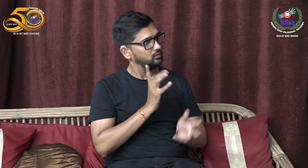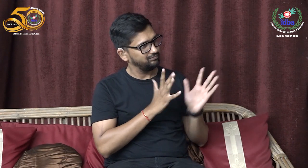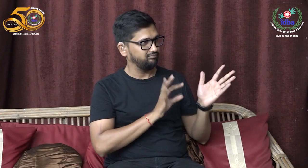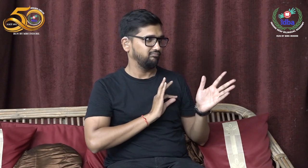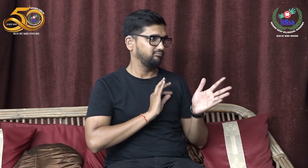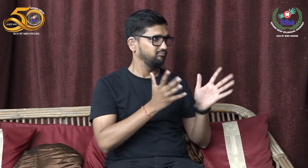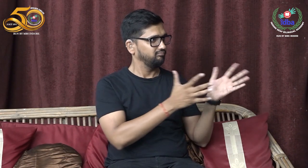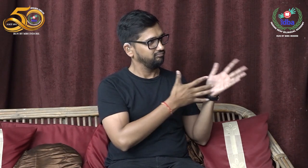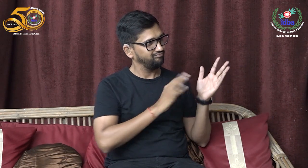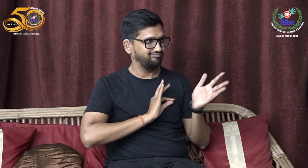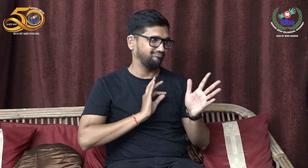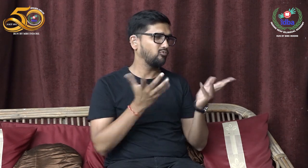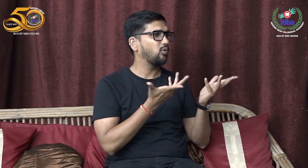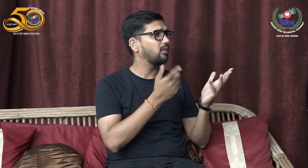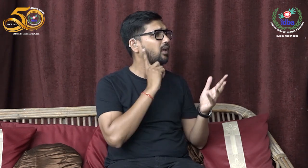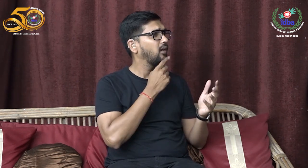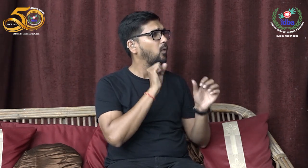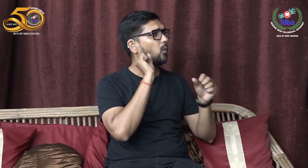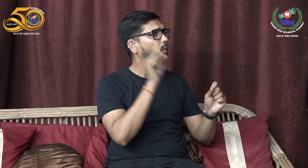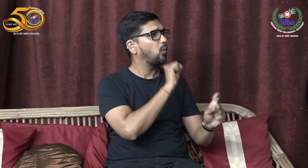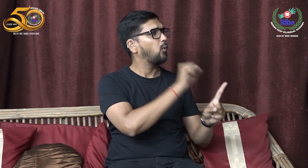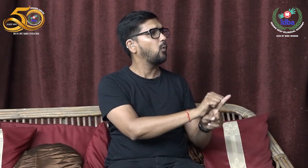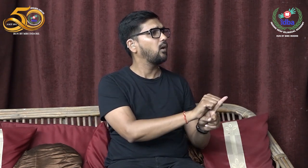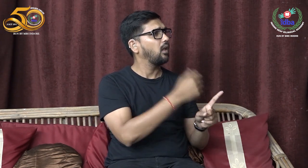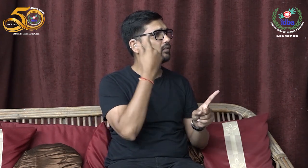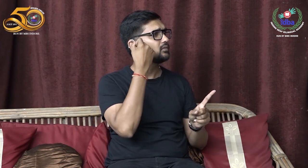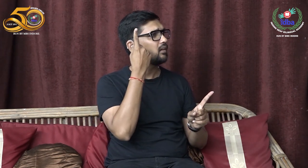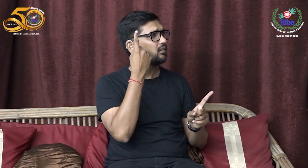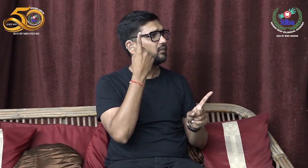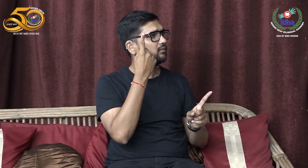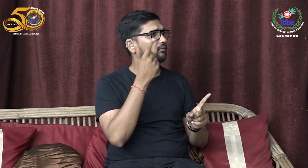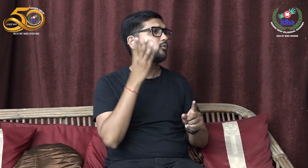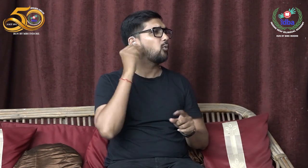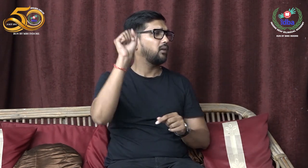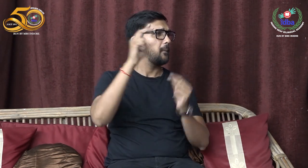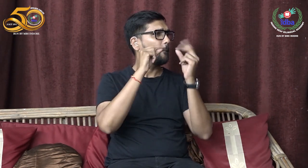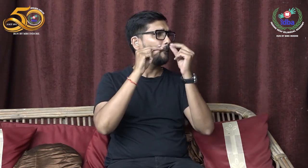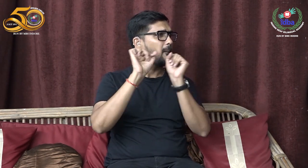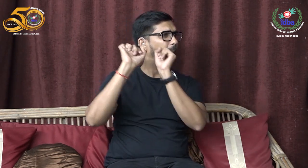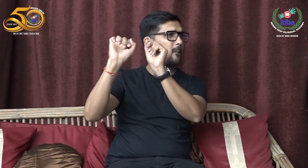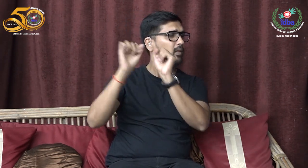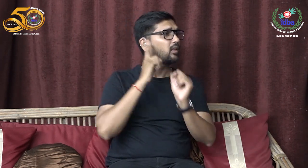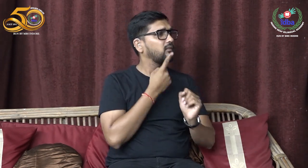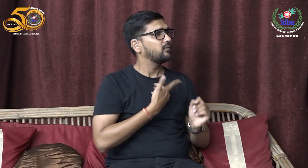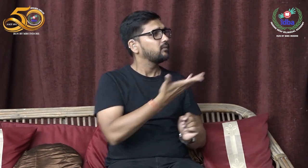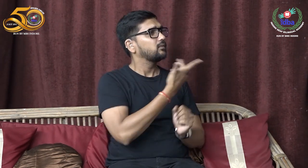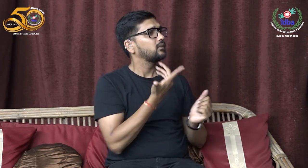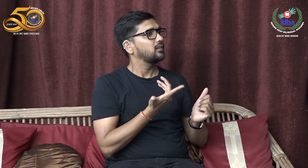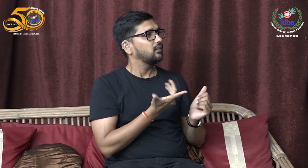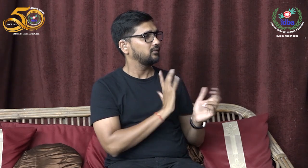अकेले रहते थे? नहीं, मुझे अच्छा लगता था बाद में, क्योंकि सब मेरे जैसे हैं। इस वक्त मुझे समझते थे, डेफ कल्चर मुझे समझता था। पहले तो मैं